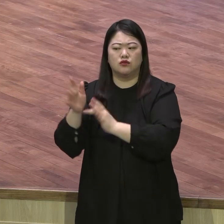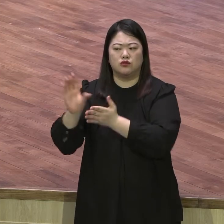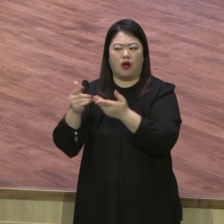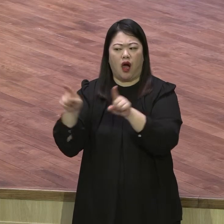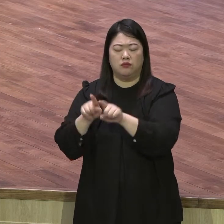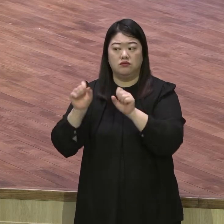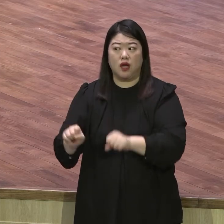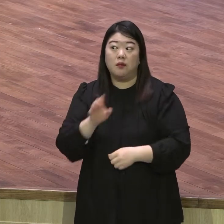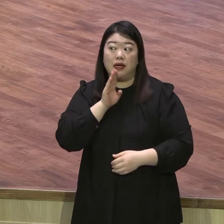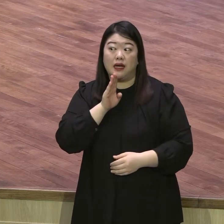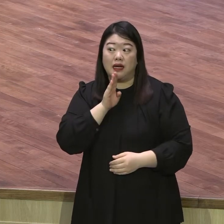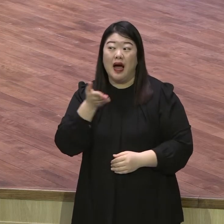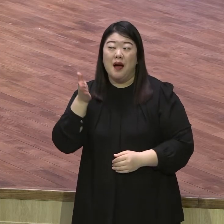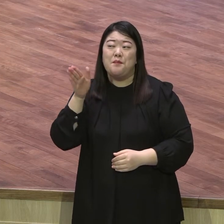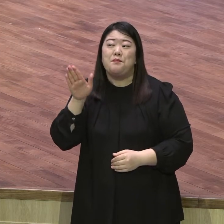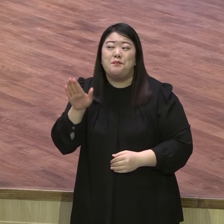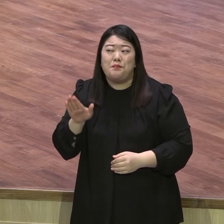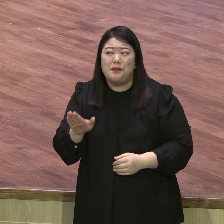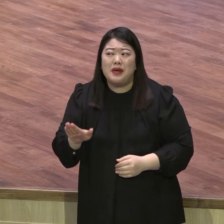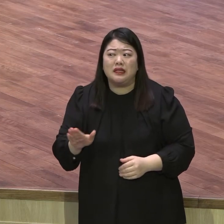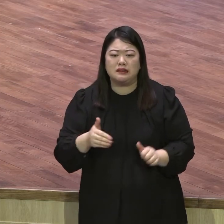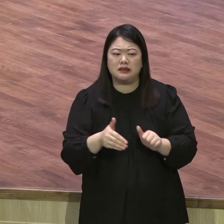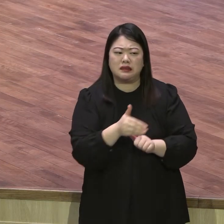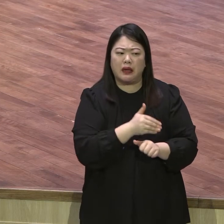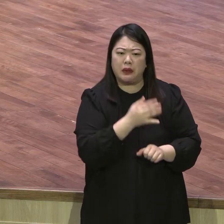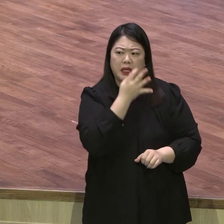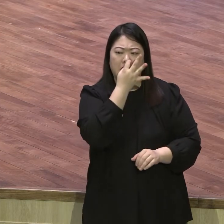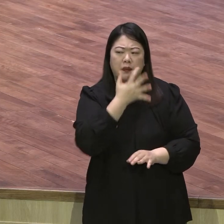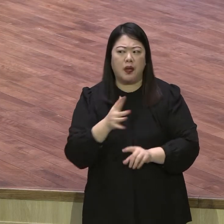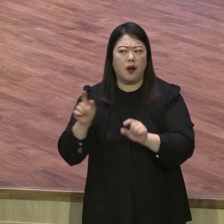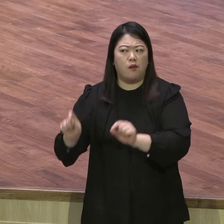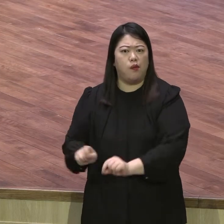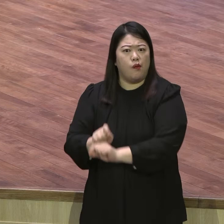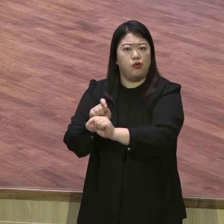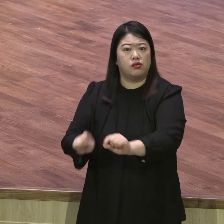상관없습니다. 그것이 영향받지 못합니다.